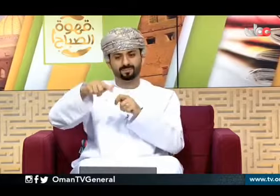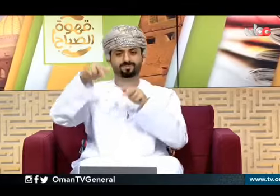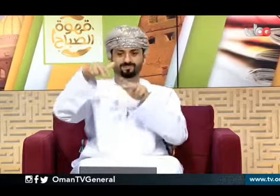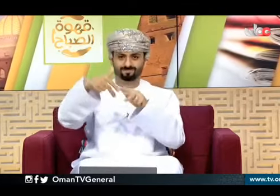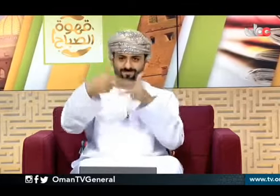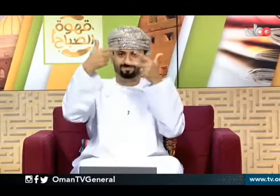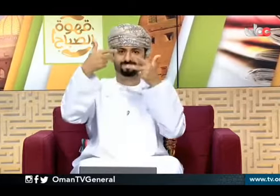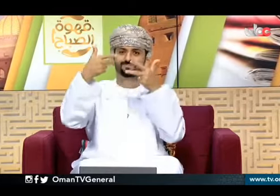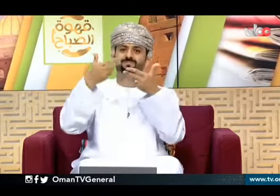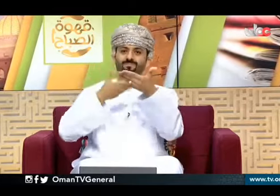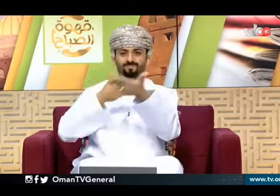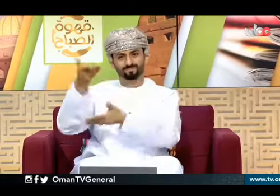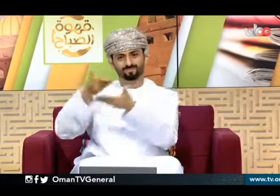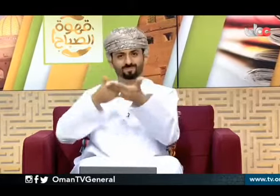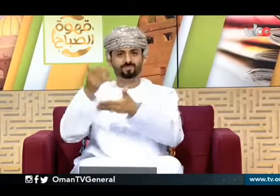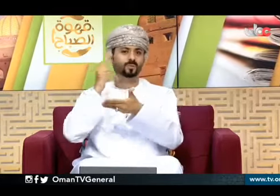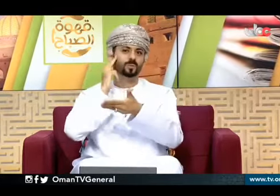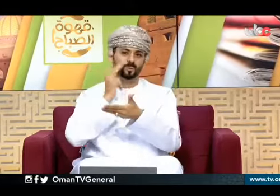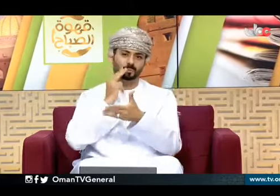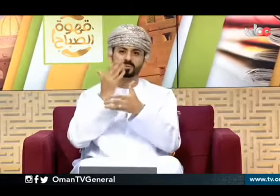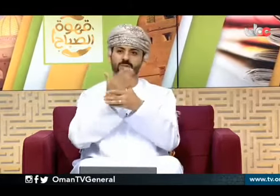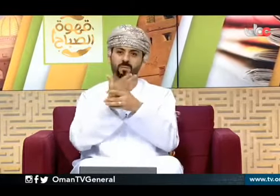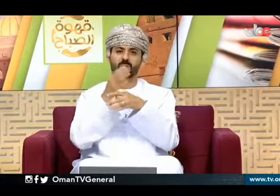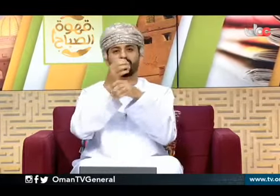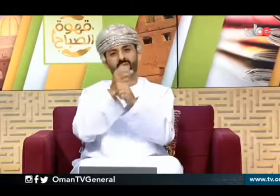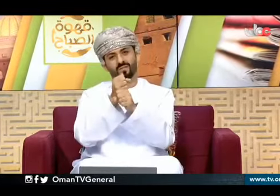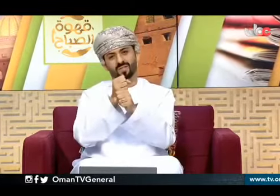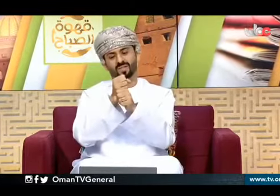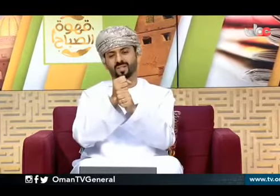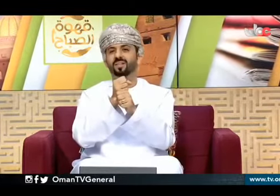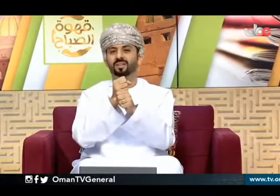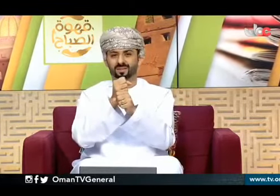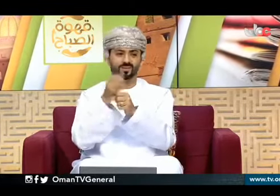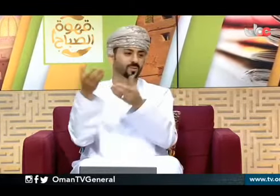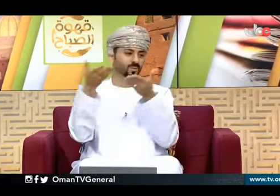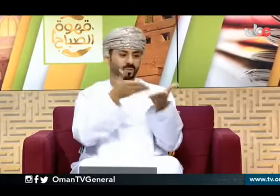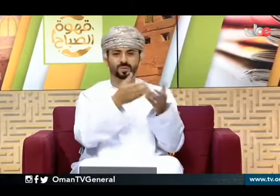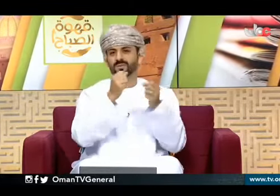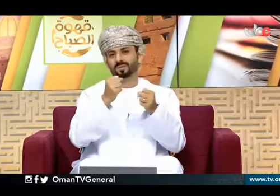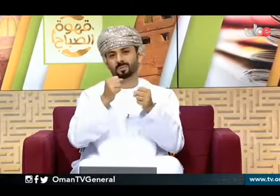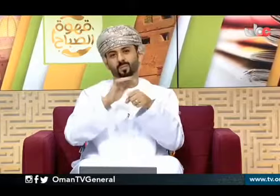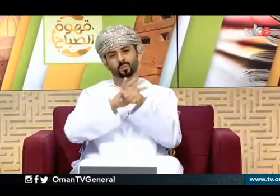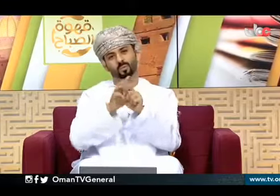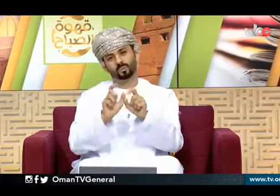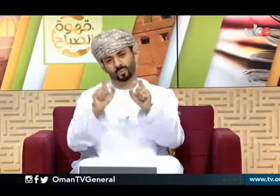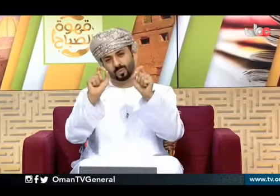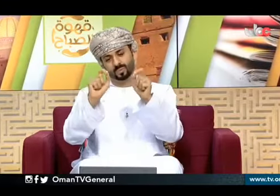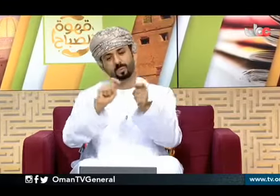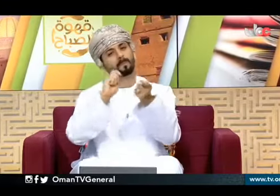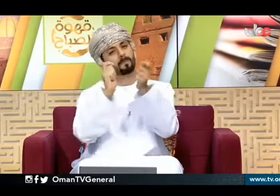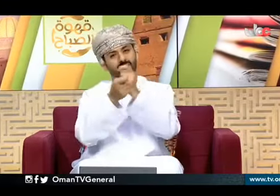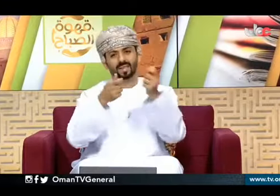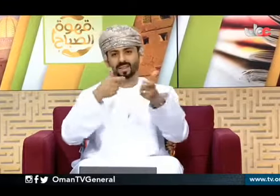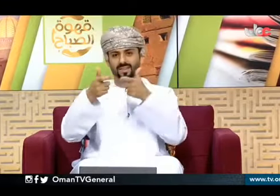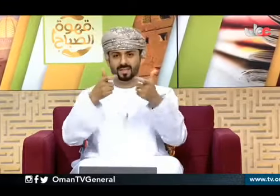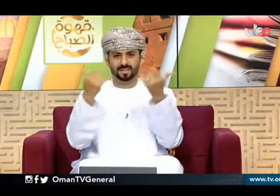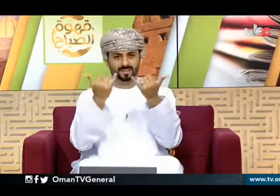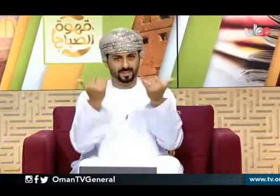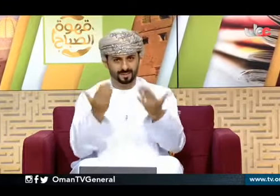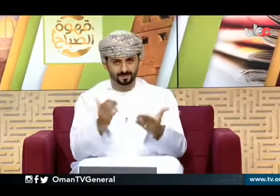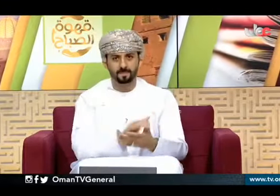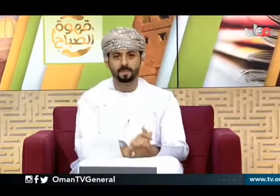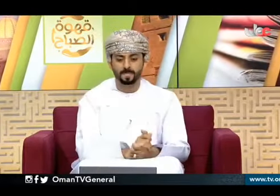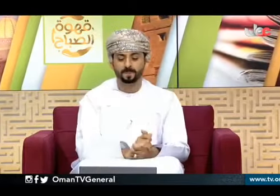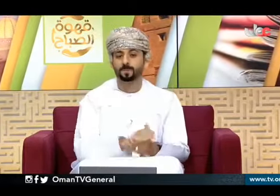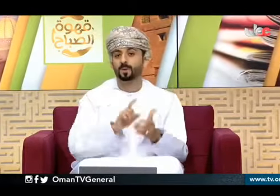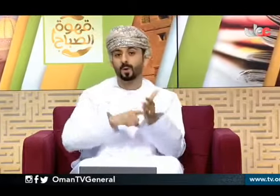التواصل عن بعد من خلال التواصل المرئي مع شخص أصم، وهذا طبعا من الأولويات اللي احنا نتبعها هنا في